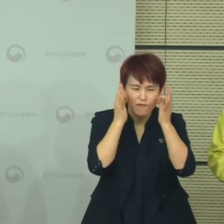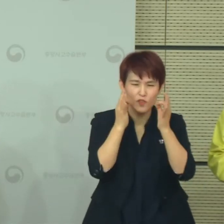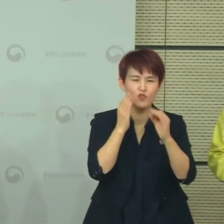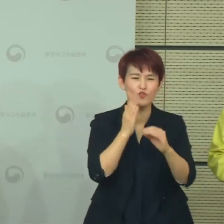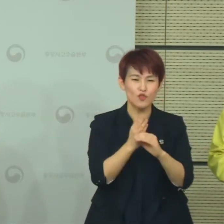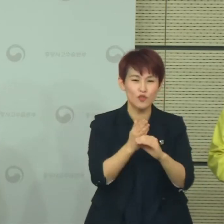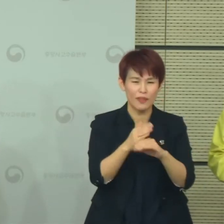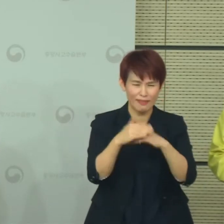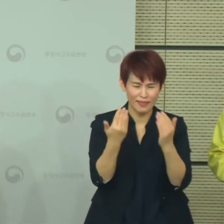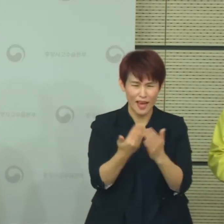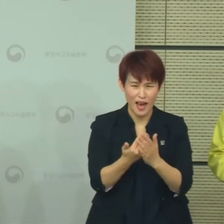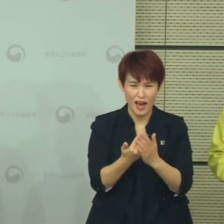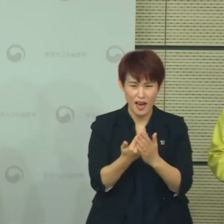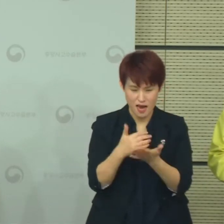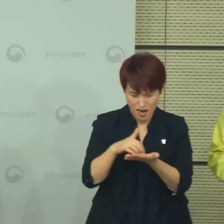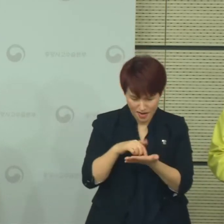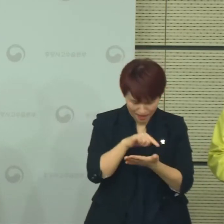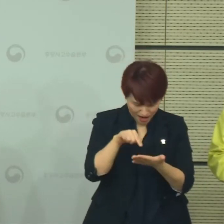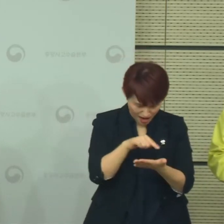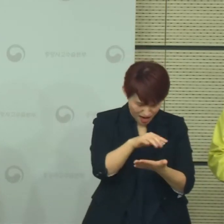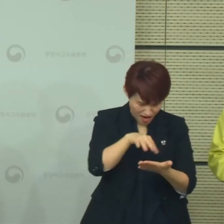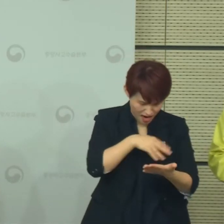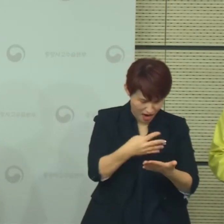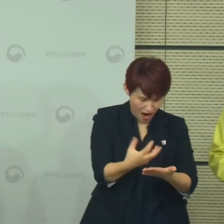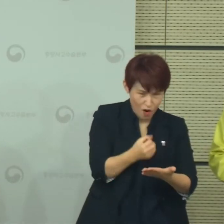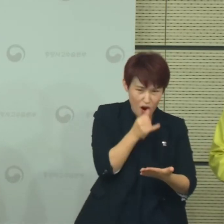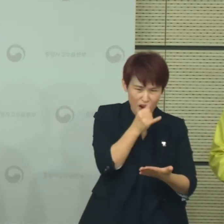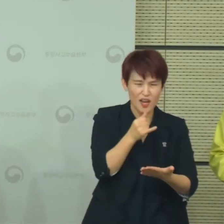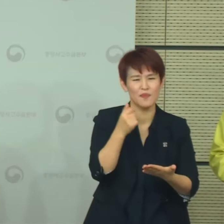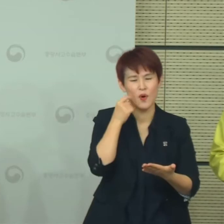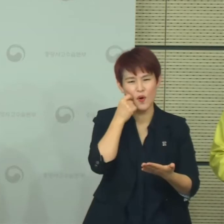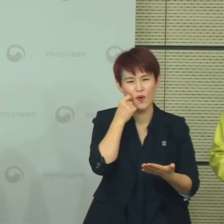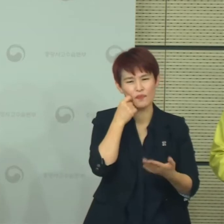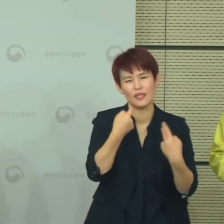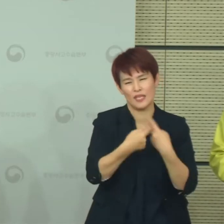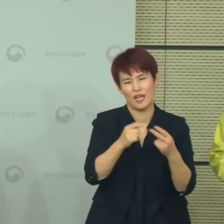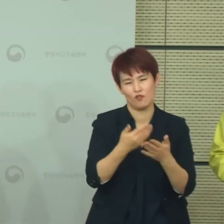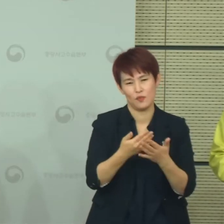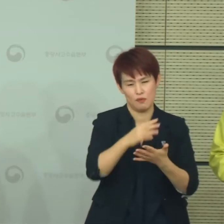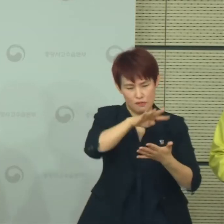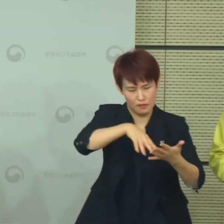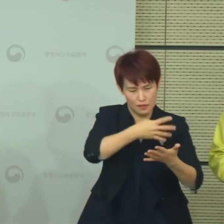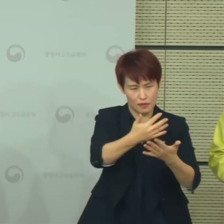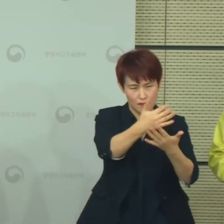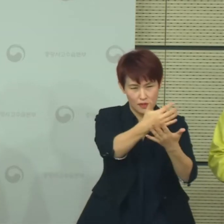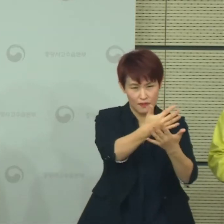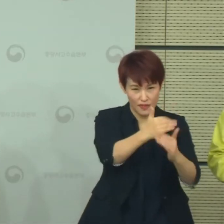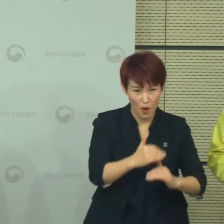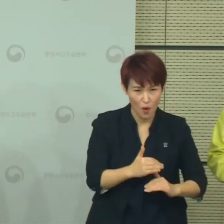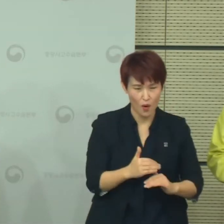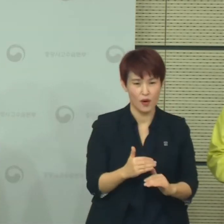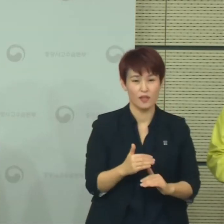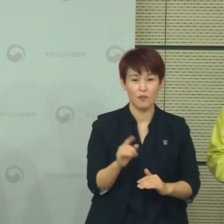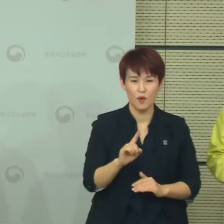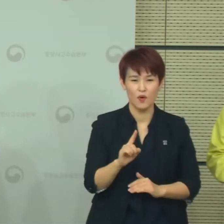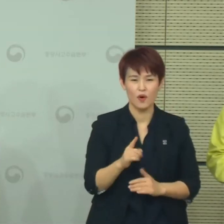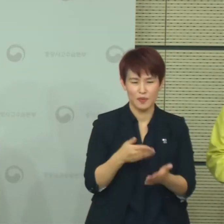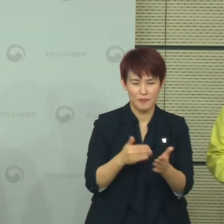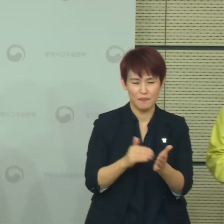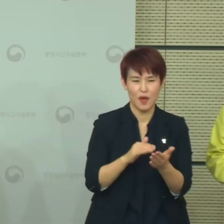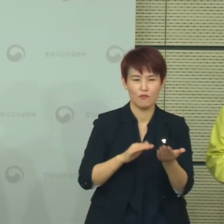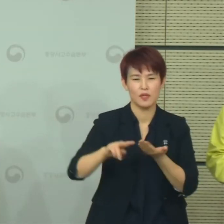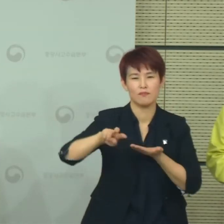쥐고 있지 못하기 때문에 그 양해를 좀 부탁드리는 것은, 그런 좀 통계나 자료는 그 브리핑 마치고 이렇게